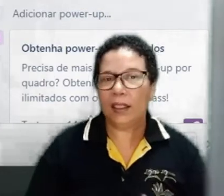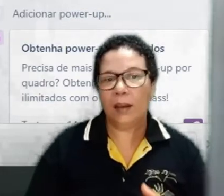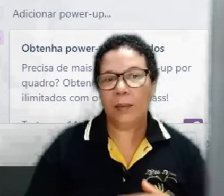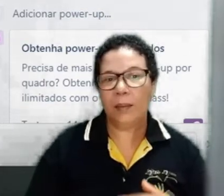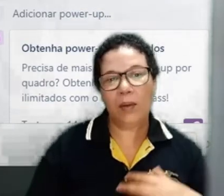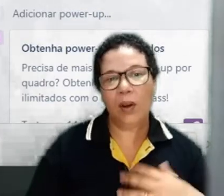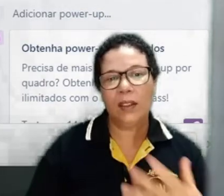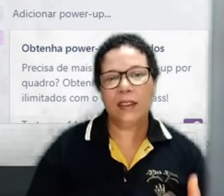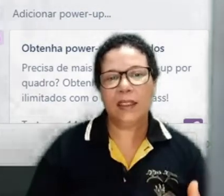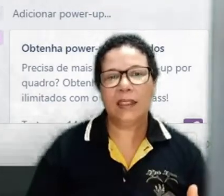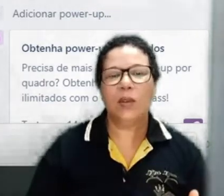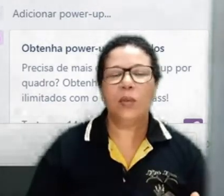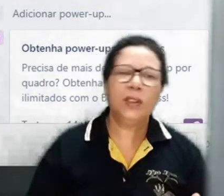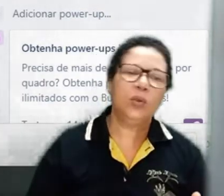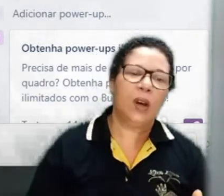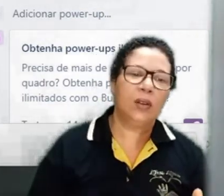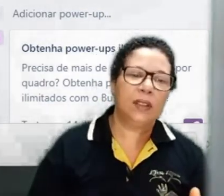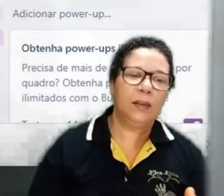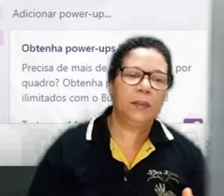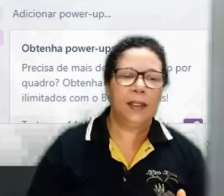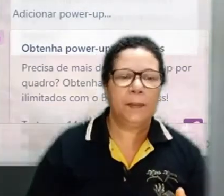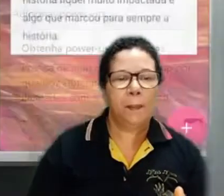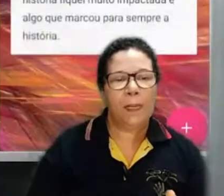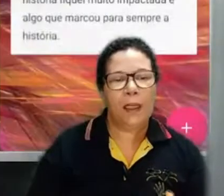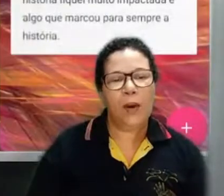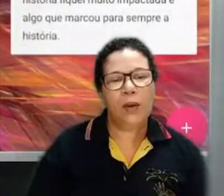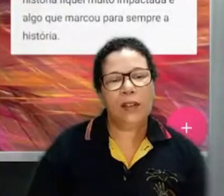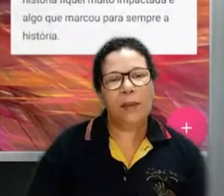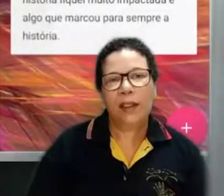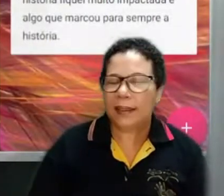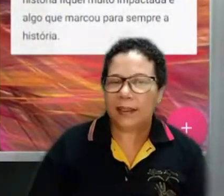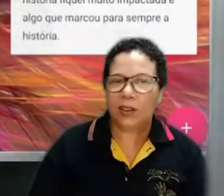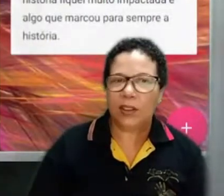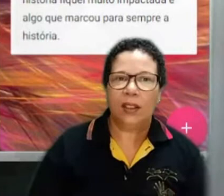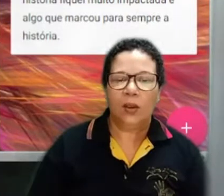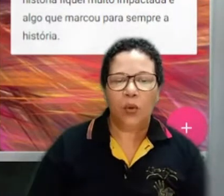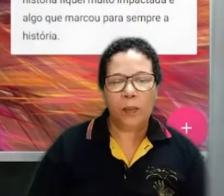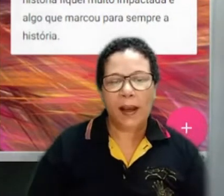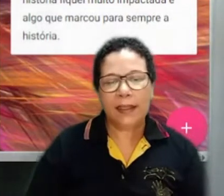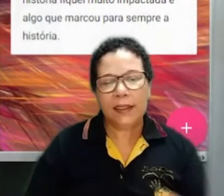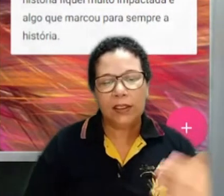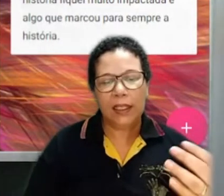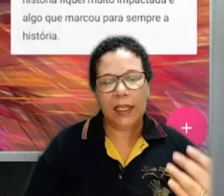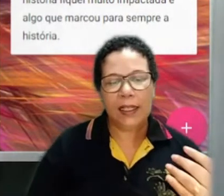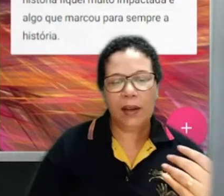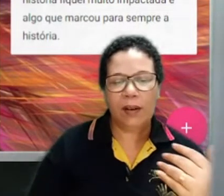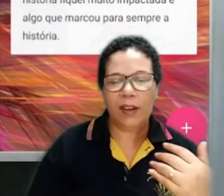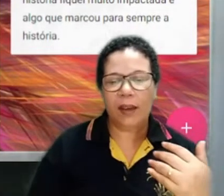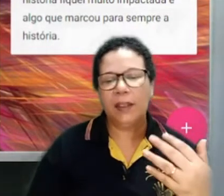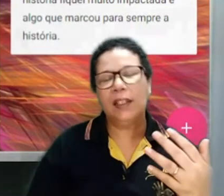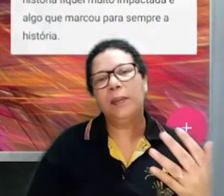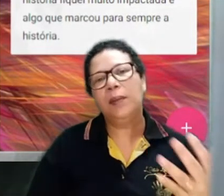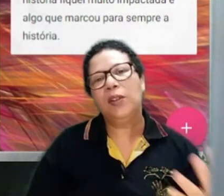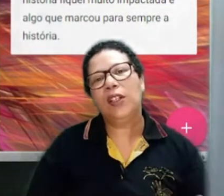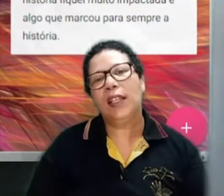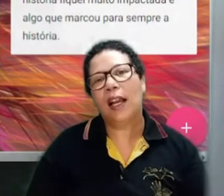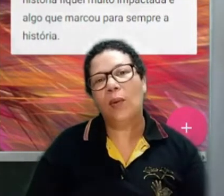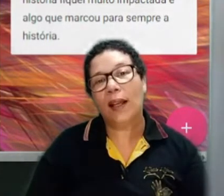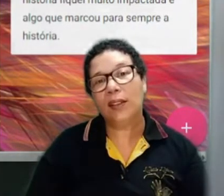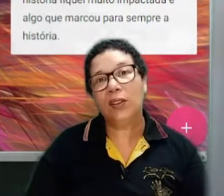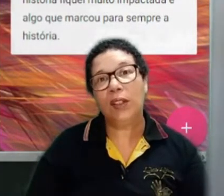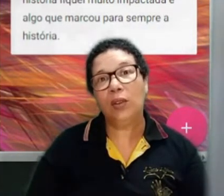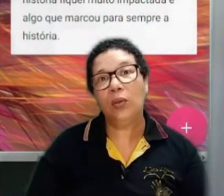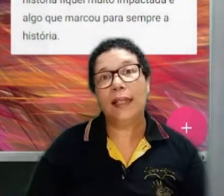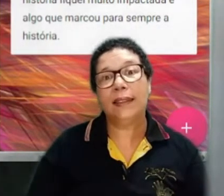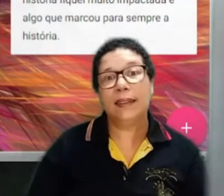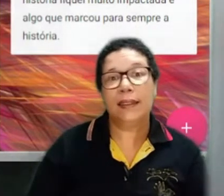uma organização pessoal também. Uma outra ferramenta é o Padlet. O Padlet, ele é uma ferramenta que permite criar